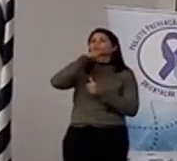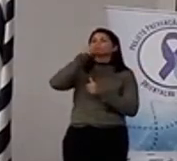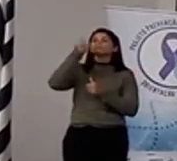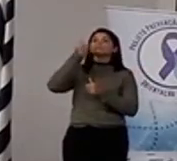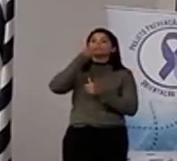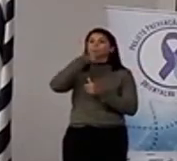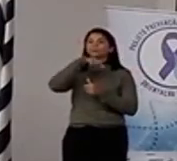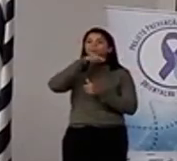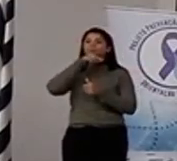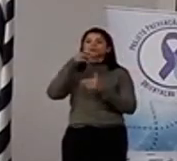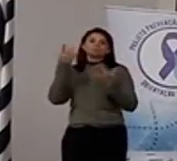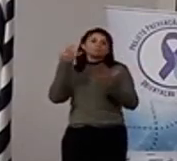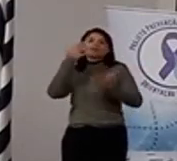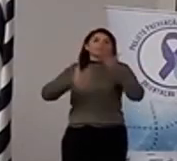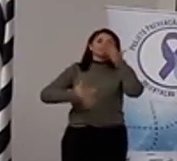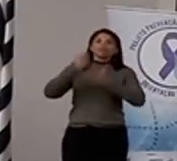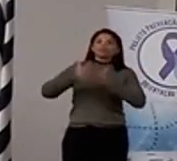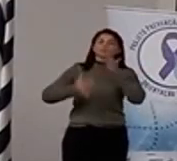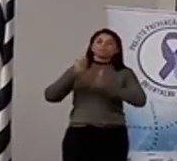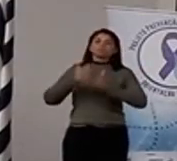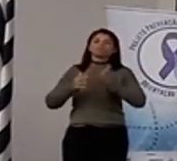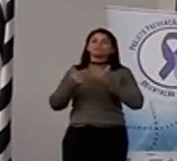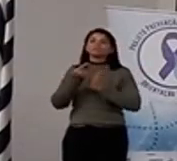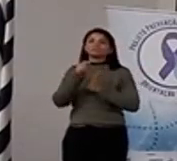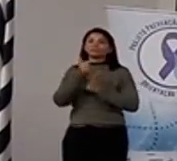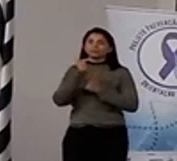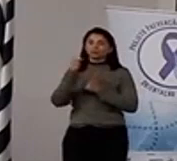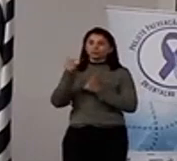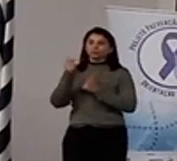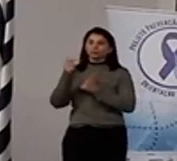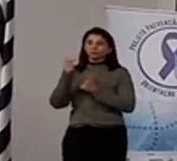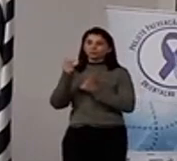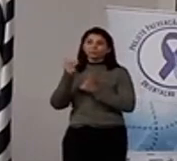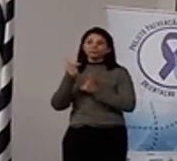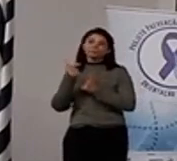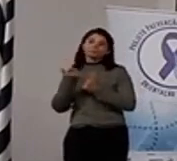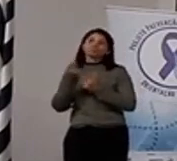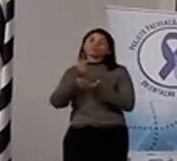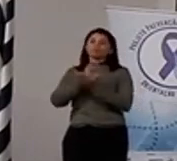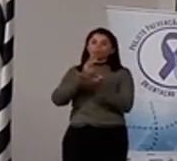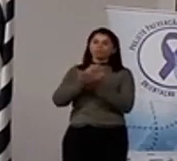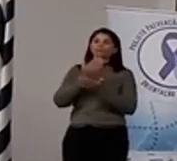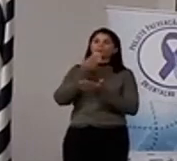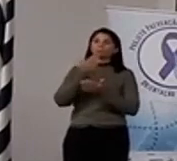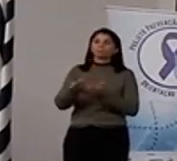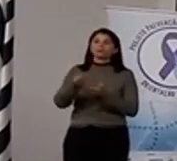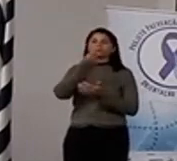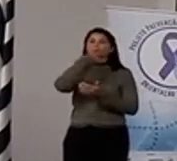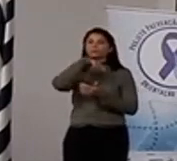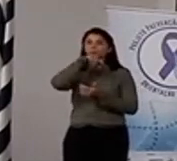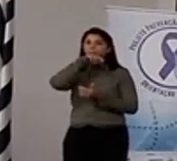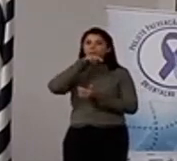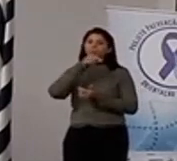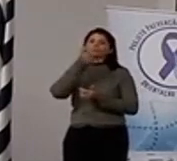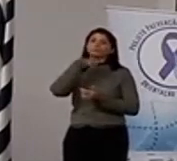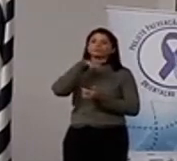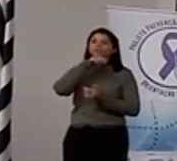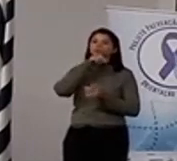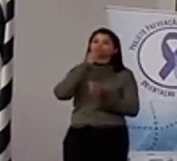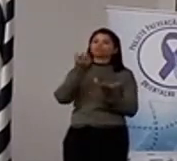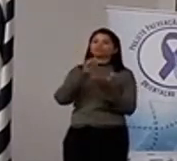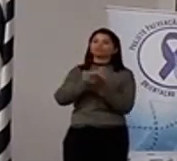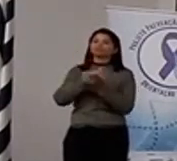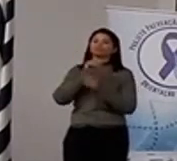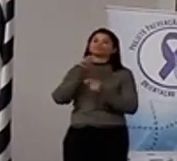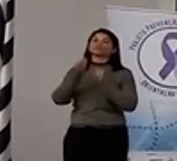mais atrapalhados. Não, às vezes eles têm uma doença genética. Frequentemente, a gente pede para fazer o teste QI dos pais. E quando vê, eles têm deficiência também. Mas